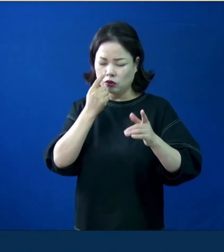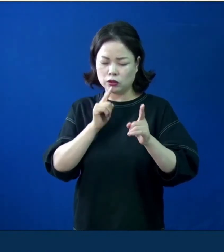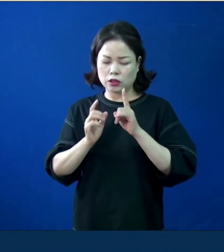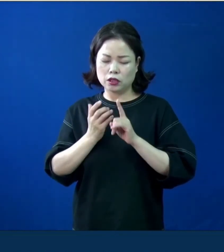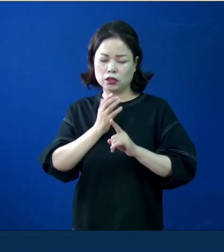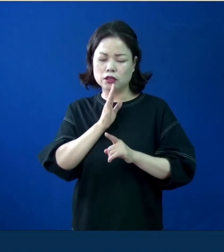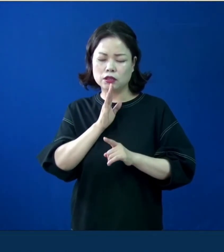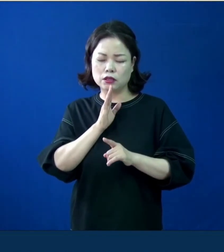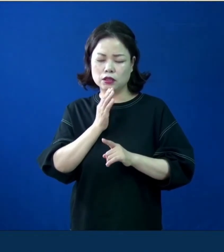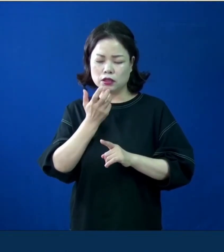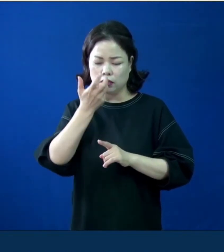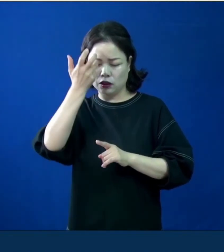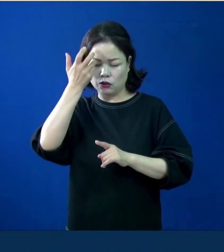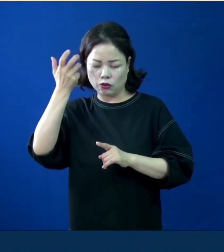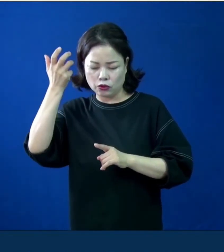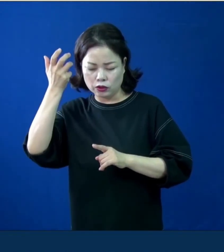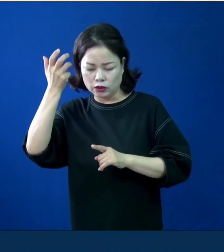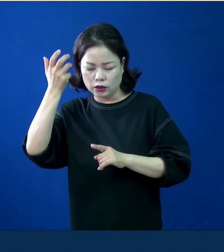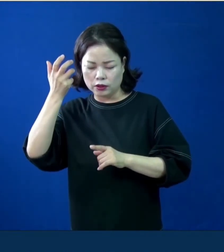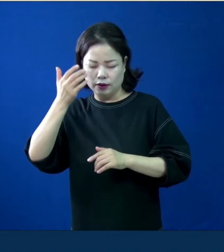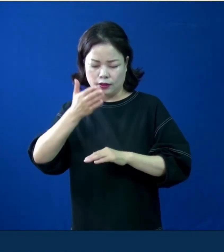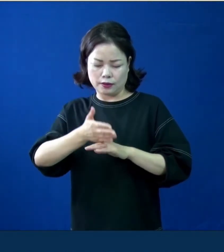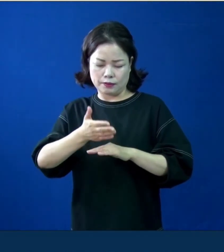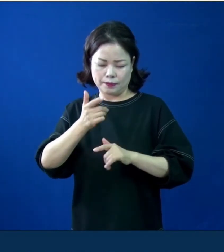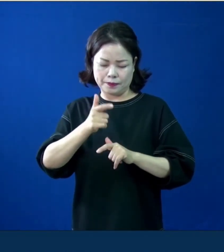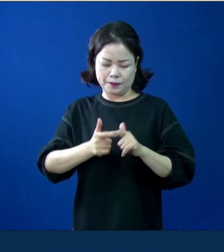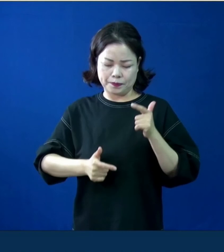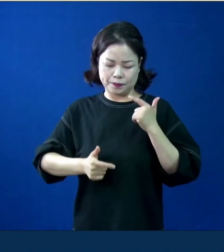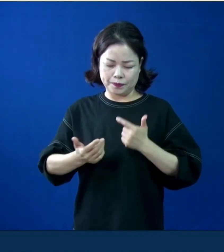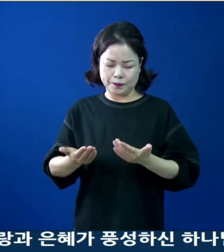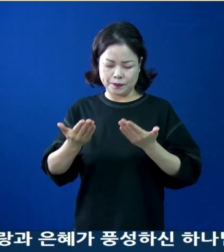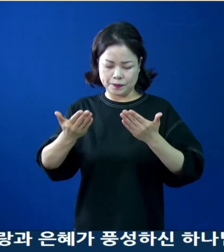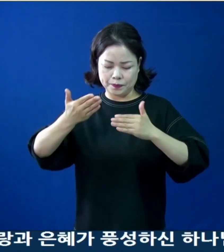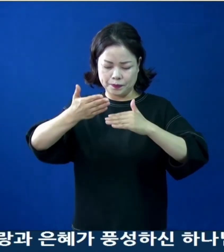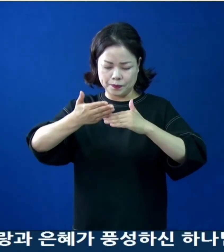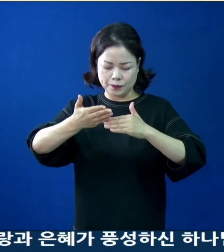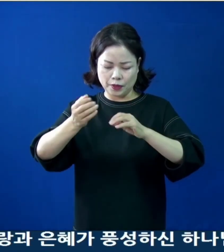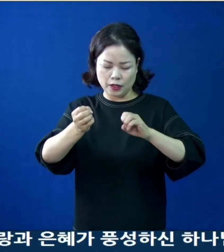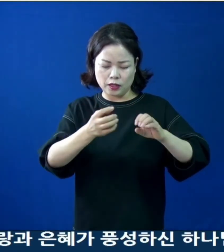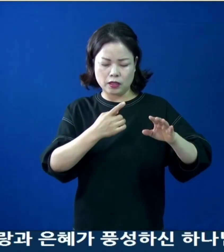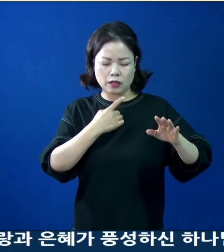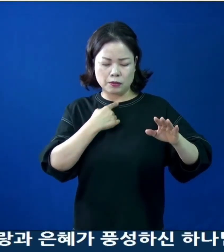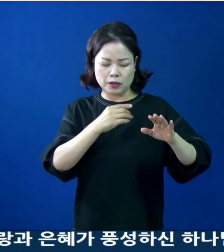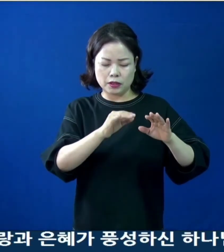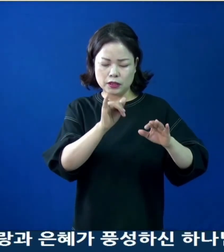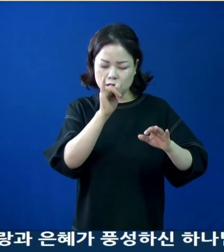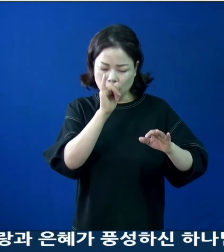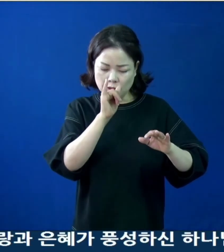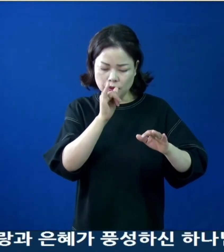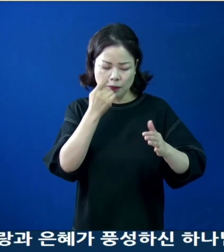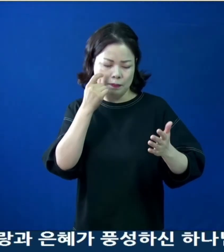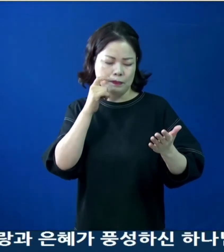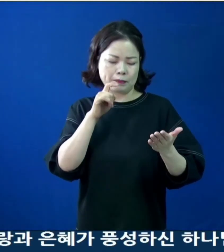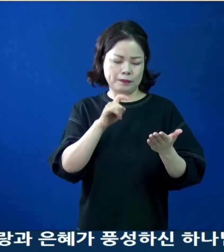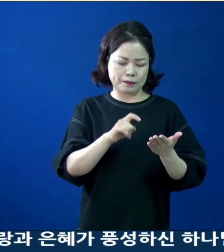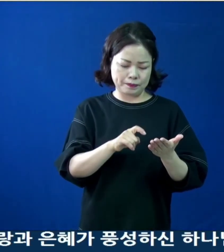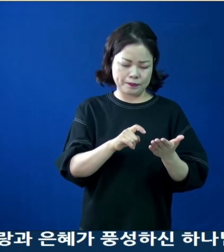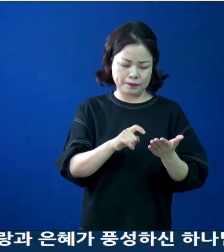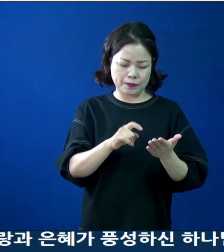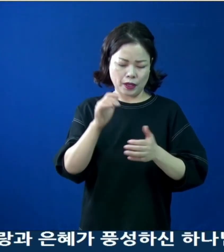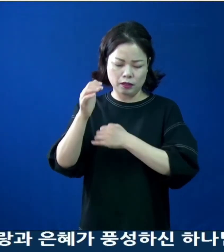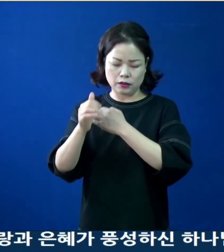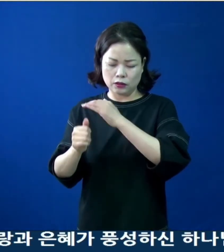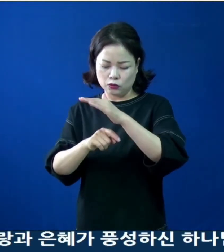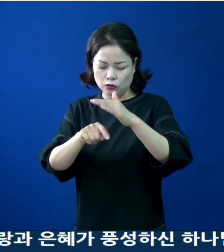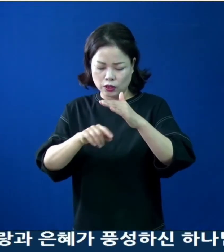영으로 말미암아 감사하고 기뻐할 수 있게 해주셔서 감사합니다. 잃어버렸던 것 있다면 발견하게 하시고 하나님